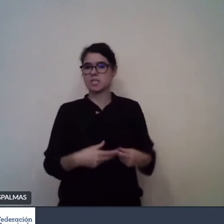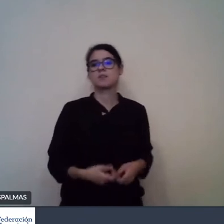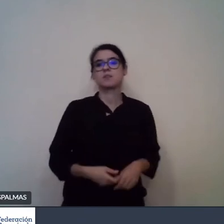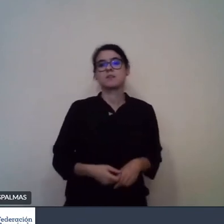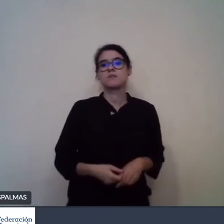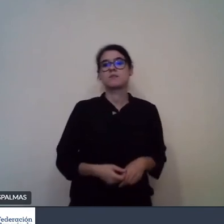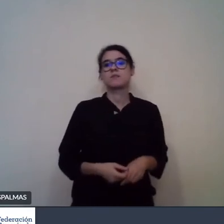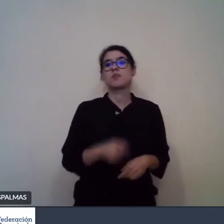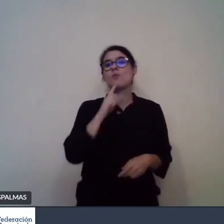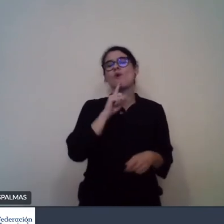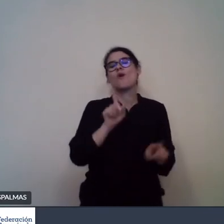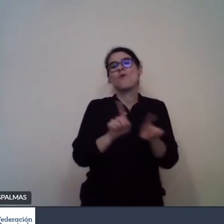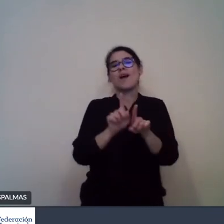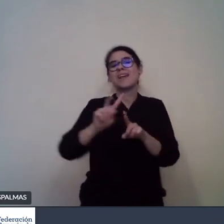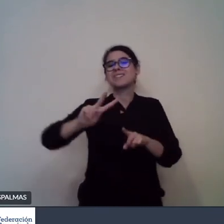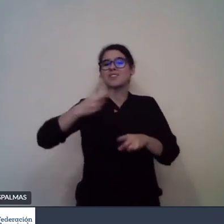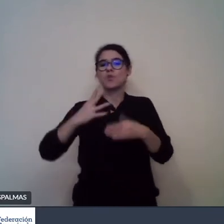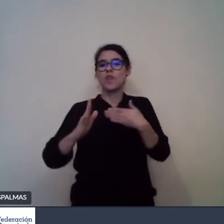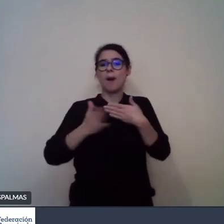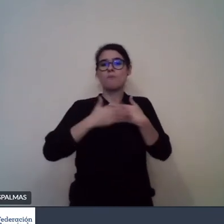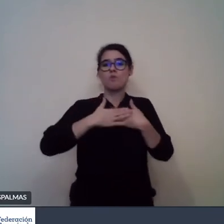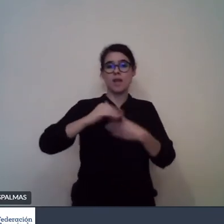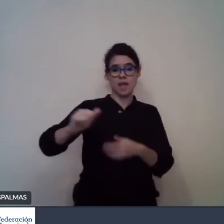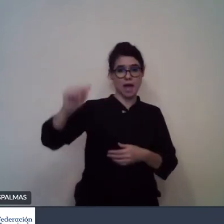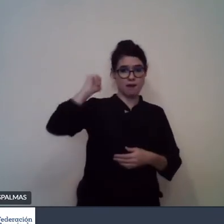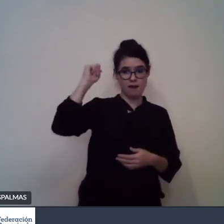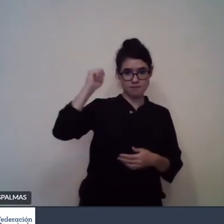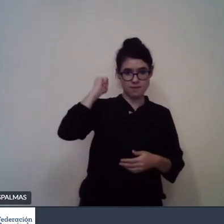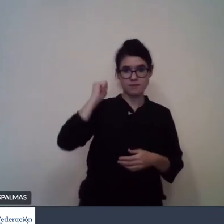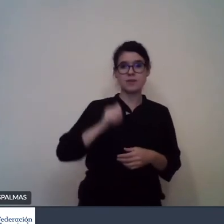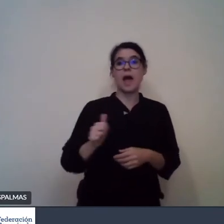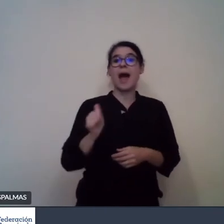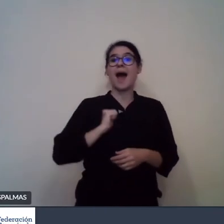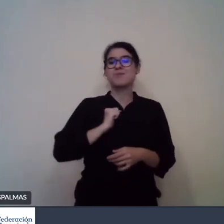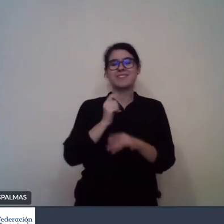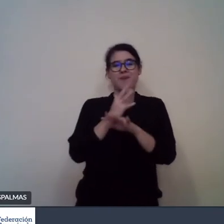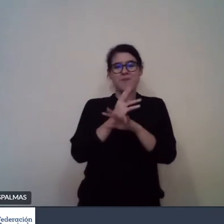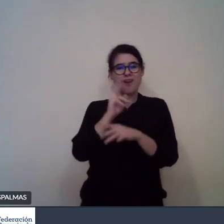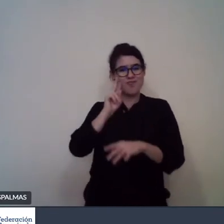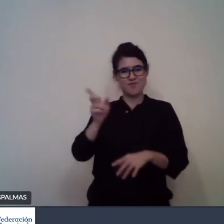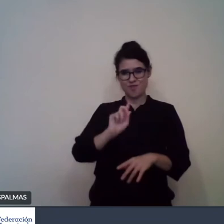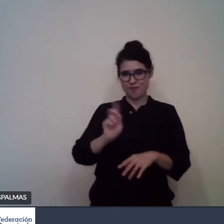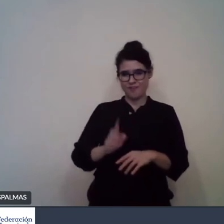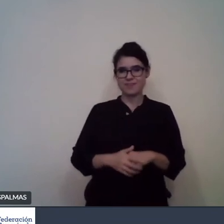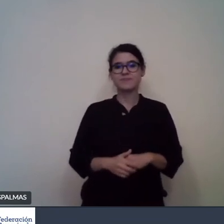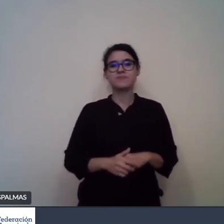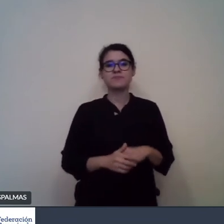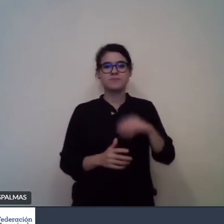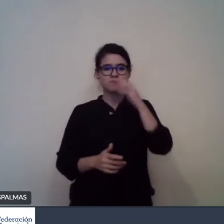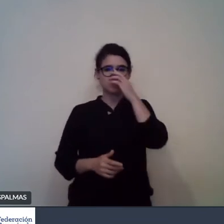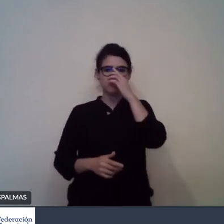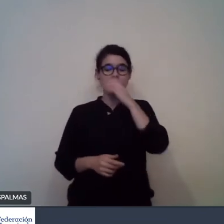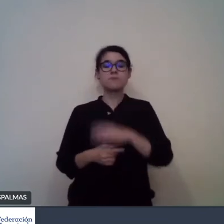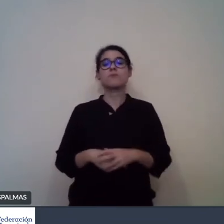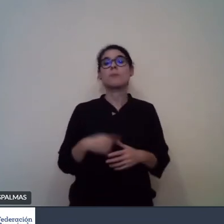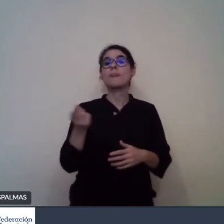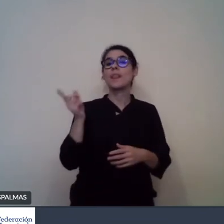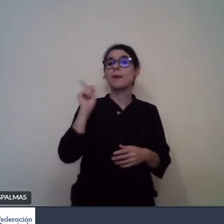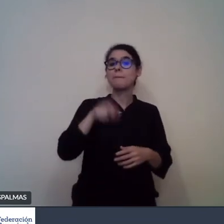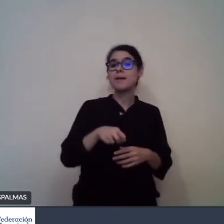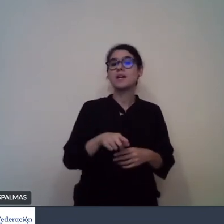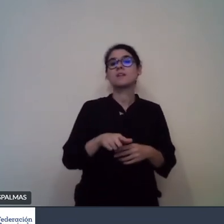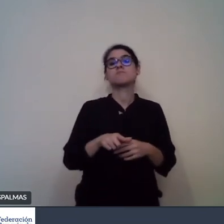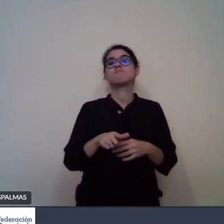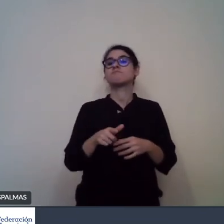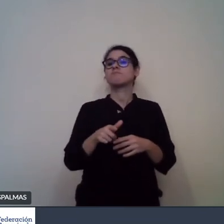segunda puerta atrás. Aquí se podría dar una segunda puerta atrás, aprovechando que este jugador no está viendo nada. Se podría dar un curl, es decir, girar alrededor del jugador que tiene el